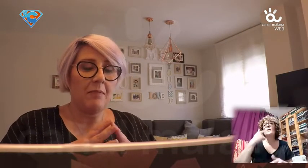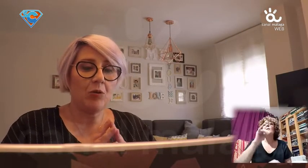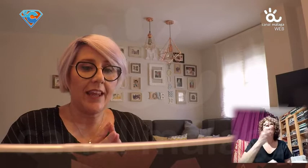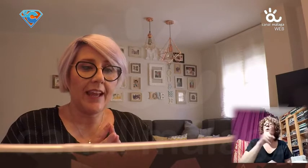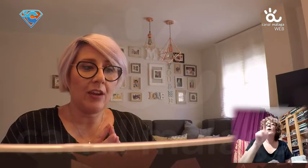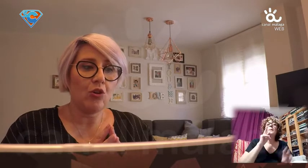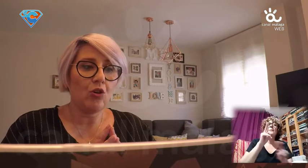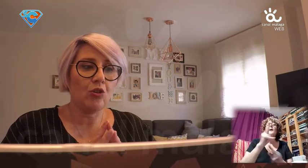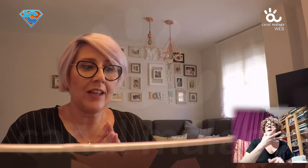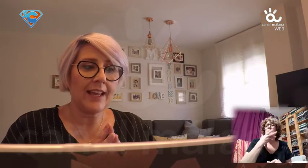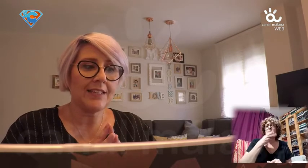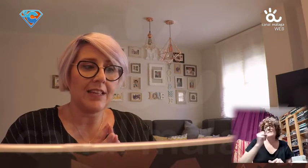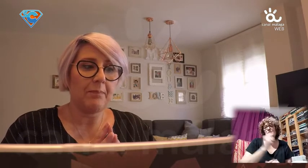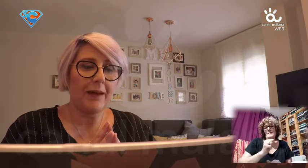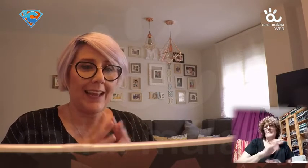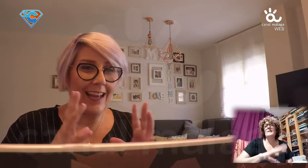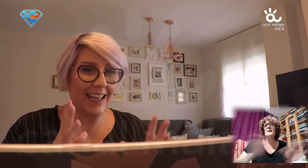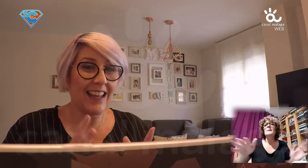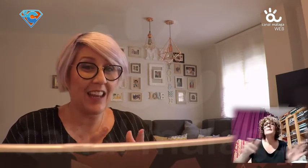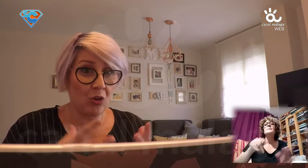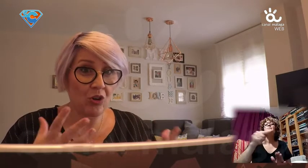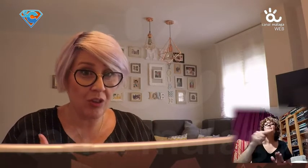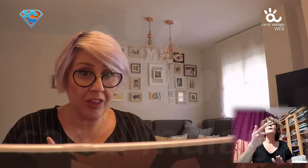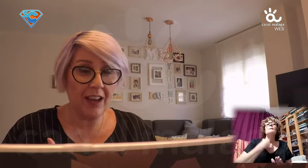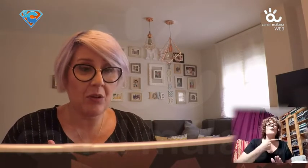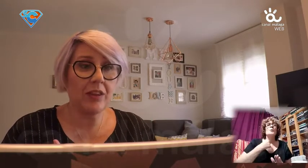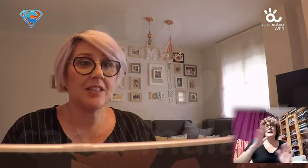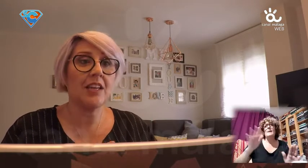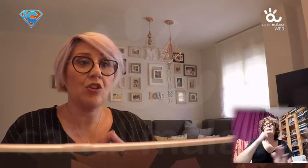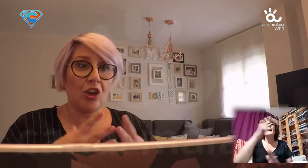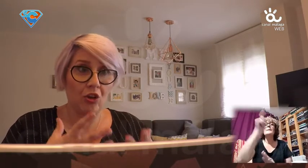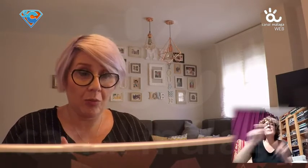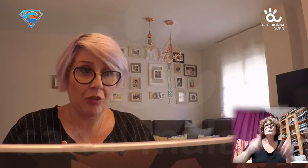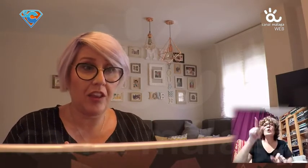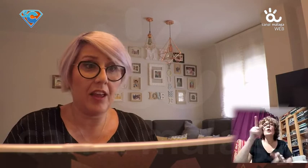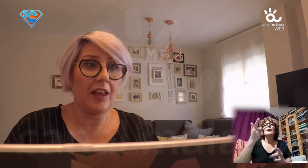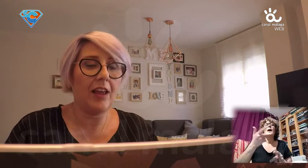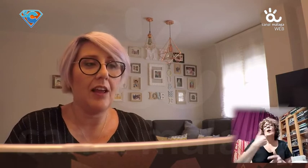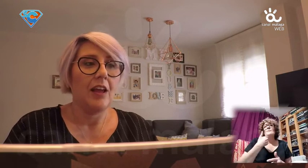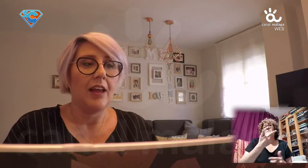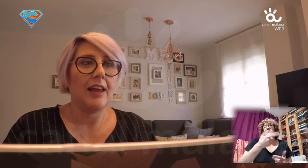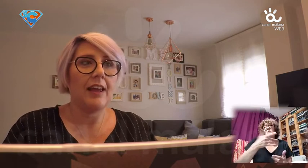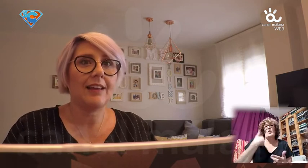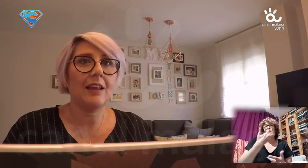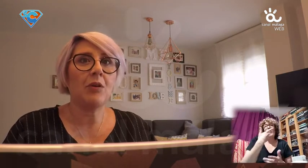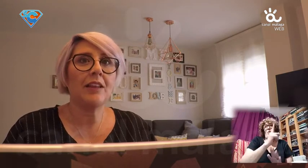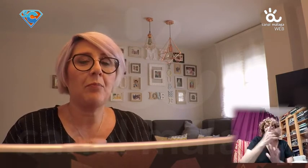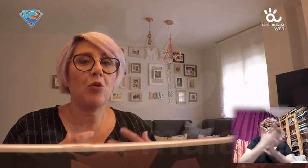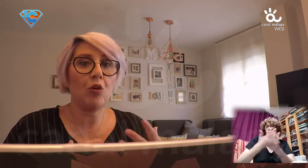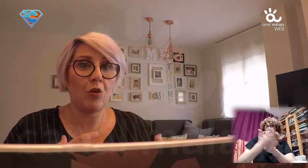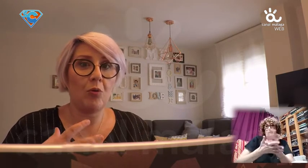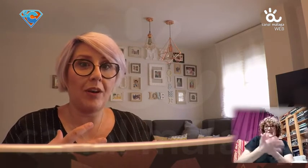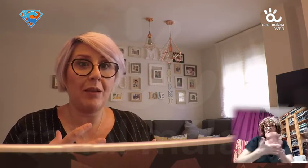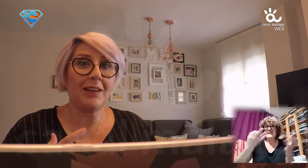Me gustaría que nos contaras, para que la gente que no conoce la lengua de signos, que no conoce esta lengua, ni